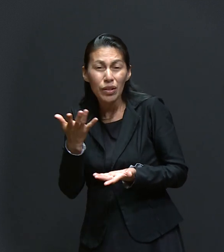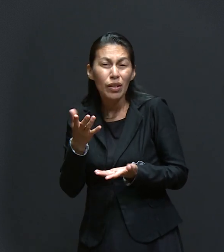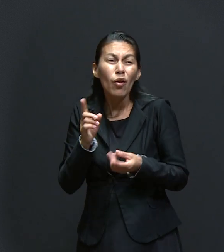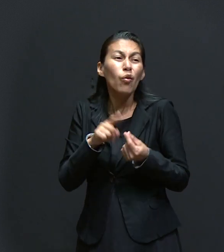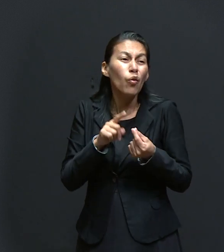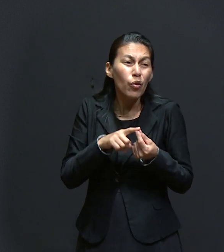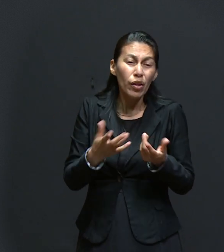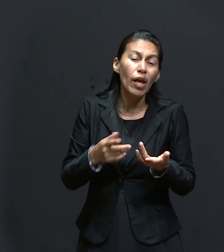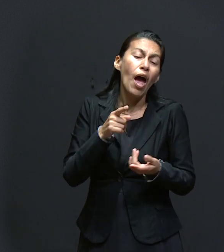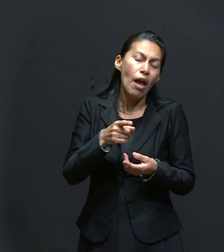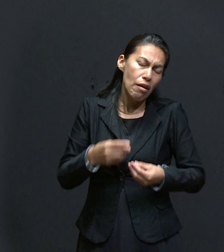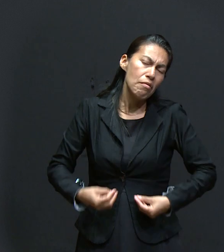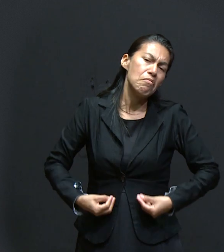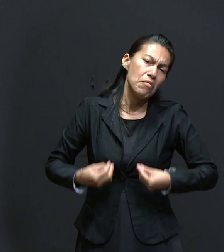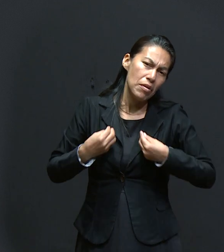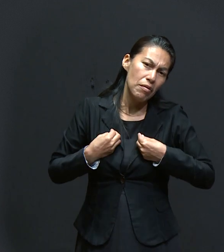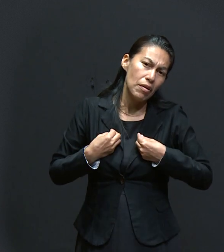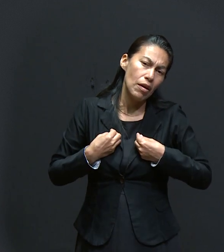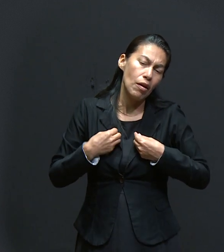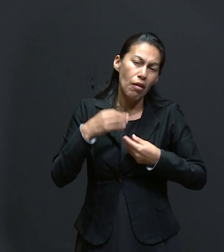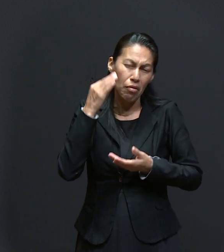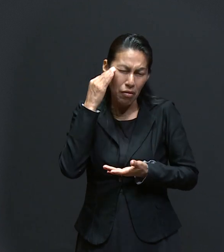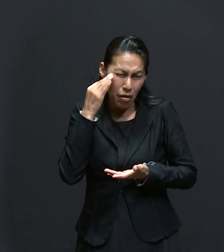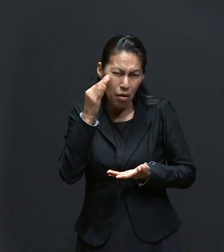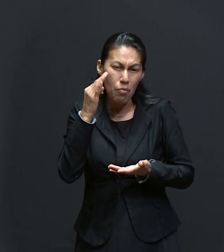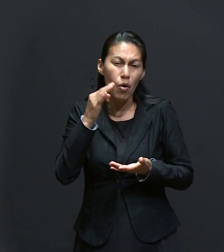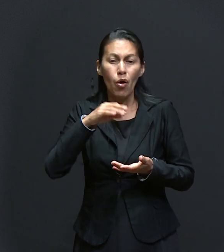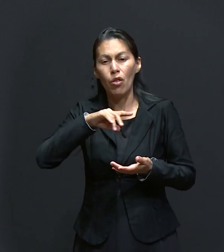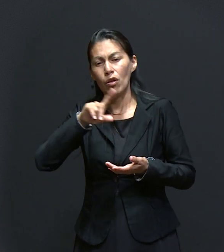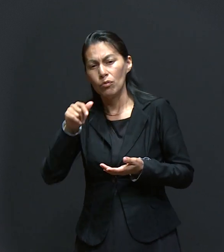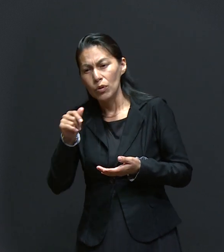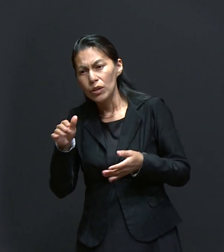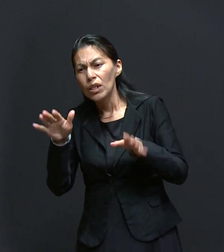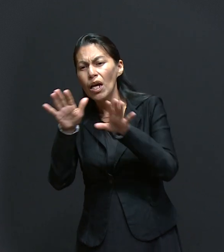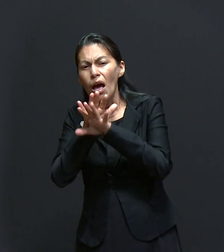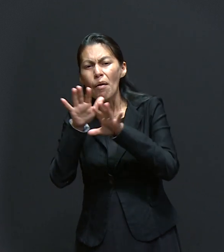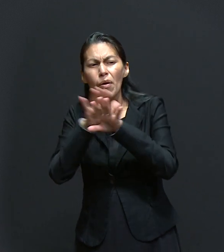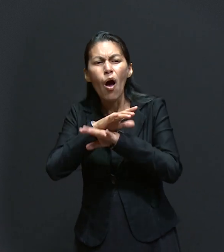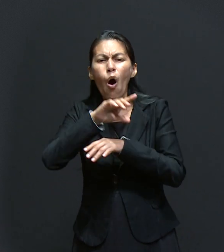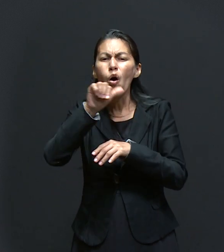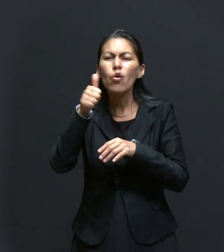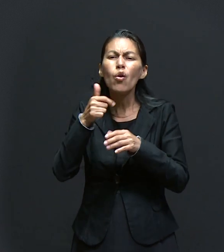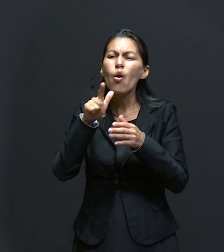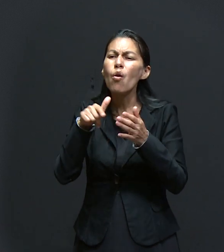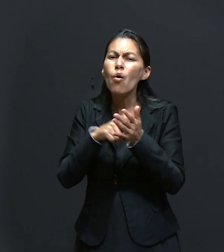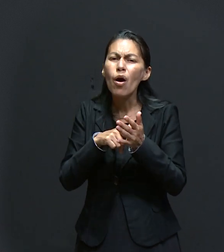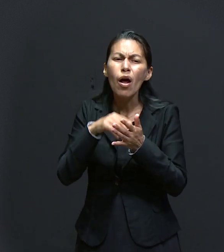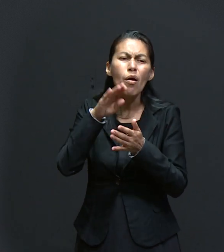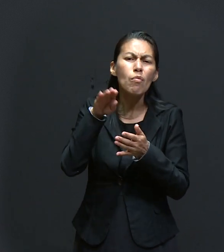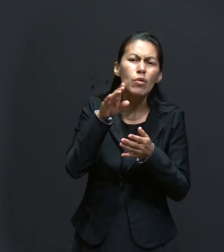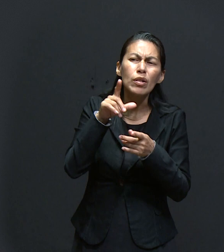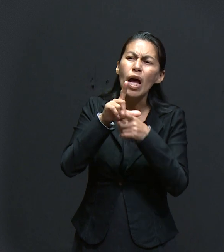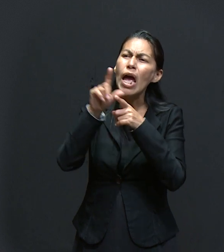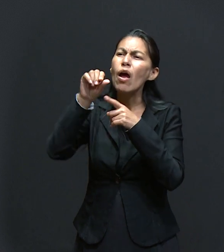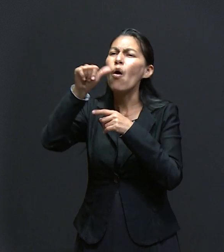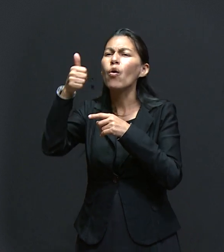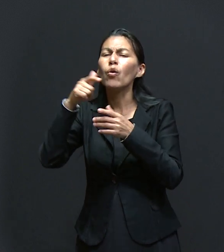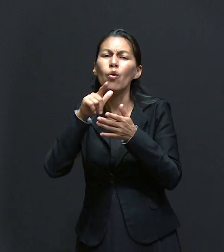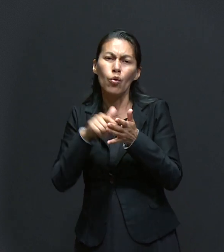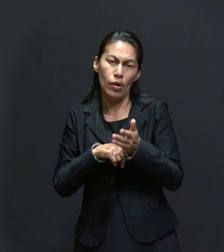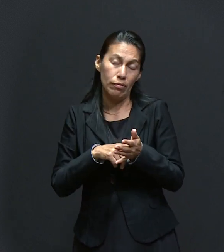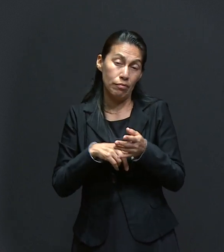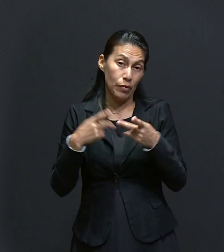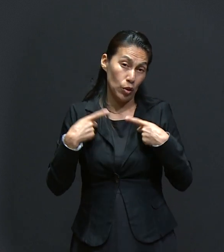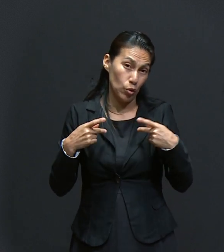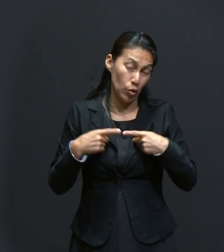tomar 2 para vivir para dormir y están ahí por un tiempo y van a otro lado buscando su